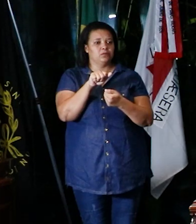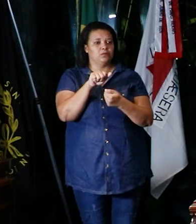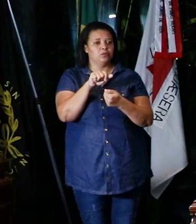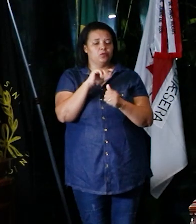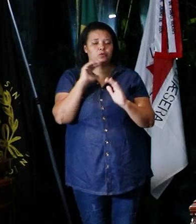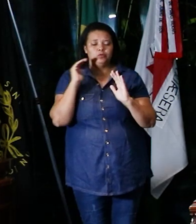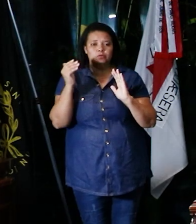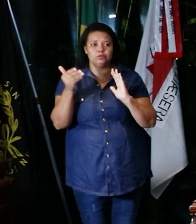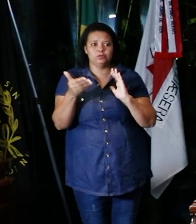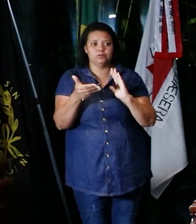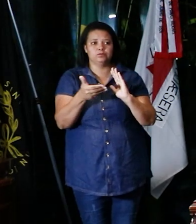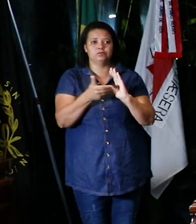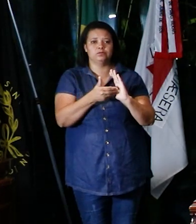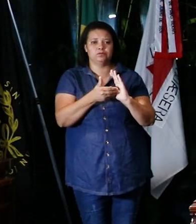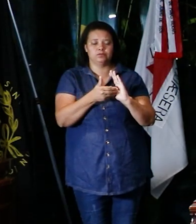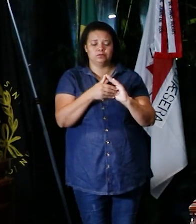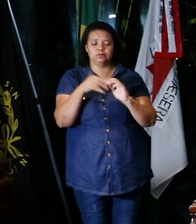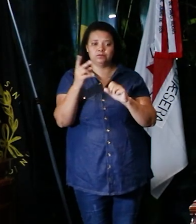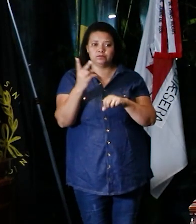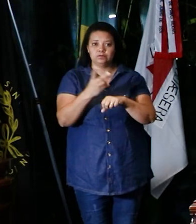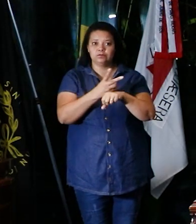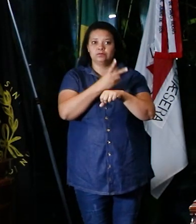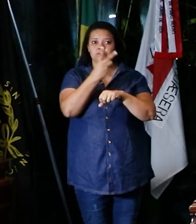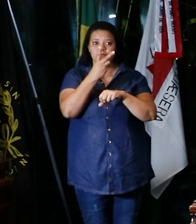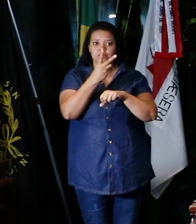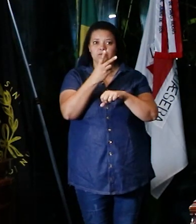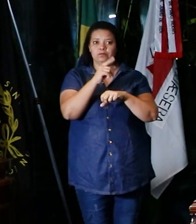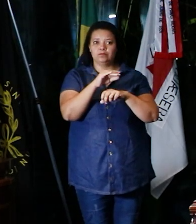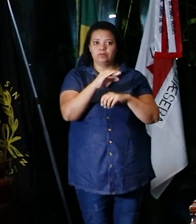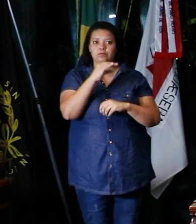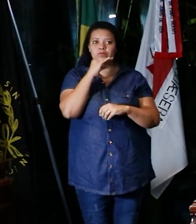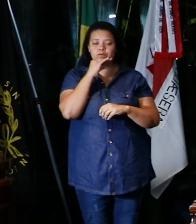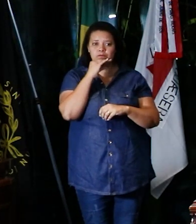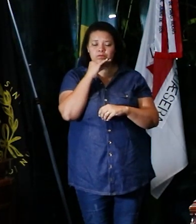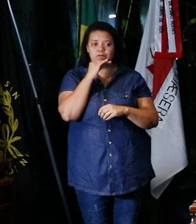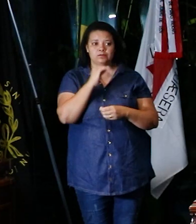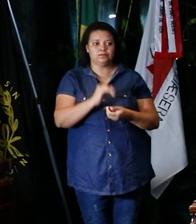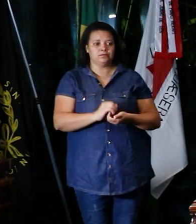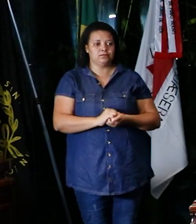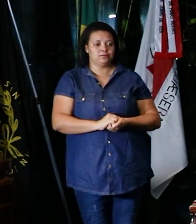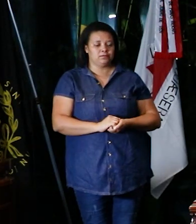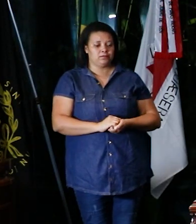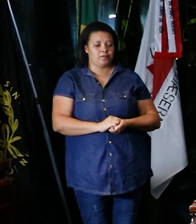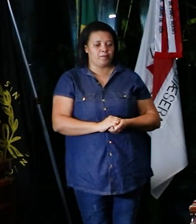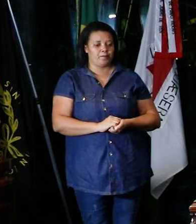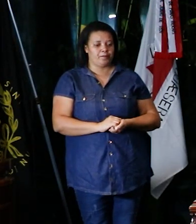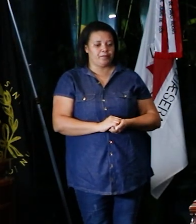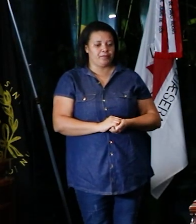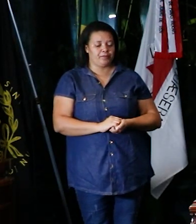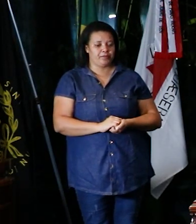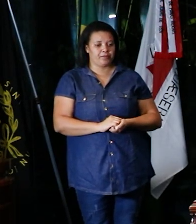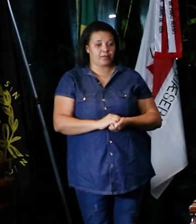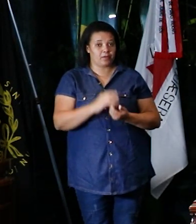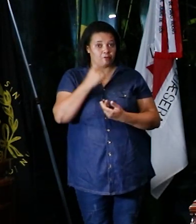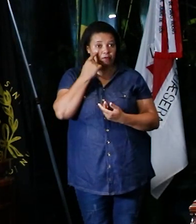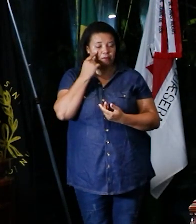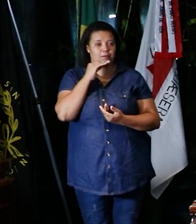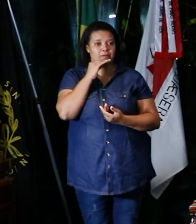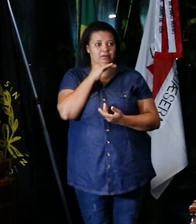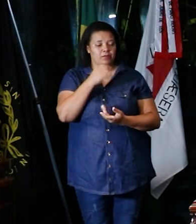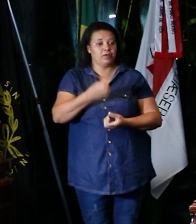ele. E vocês vão ver que, tanto na poesia quanto